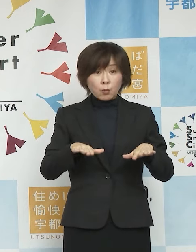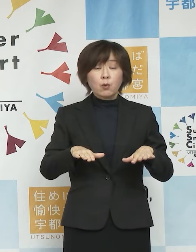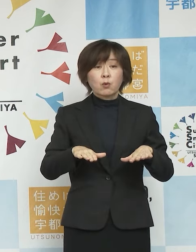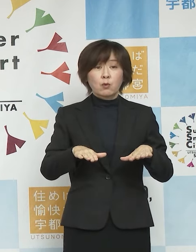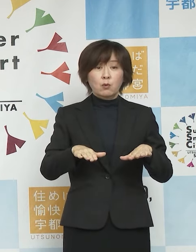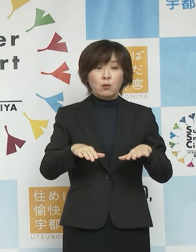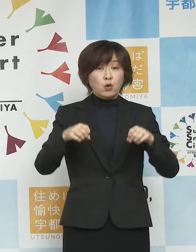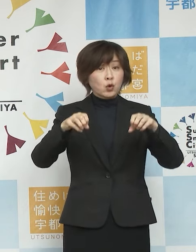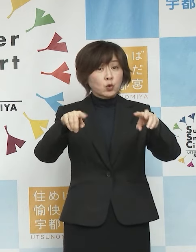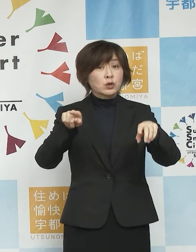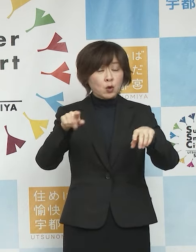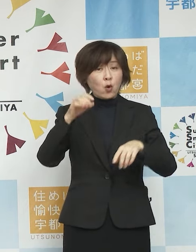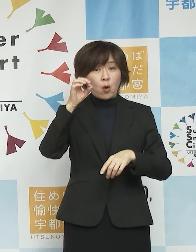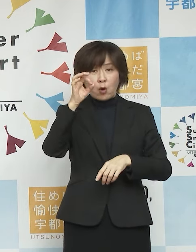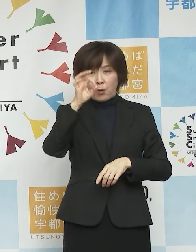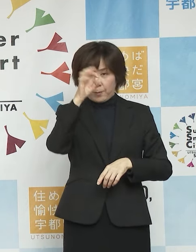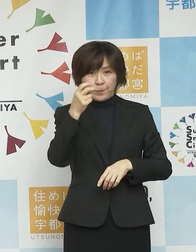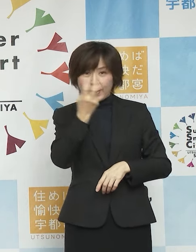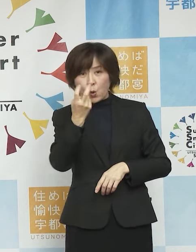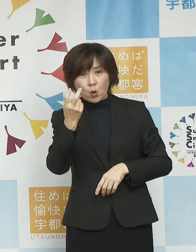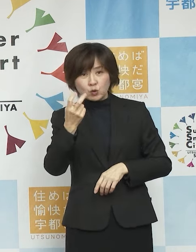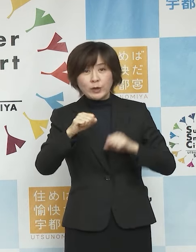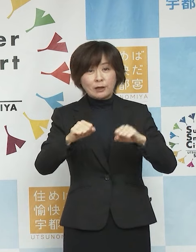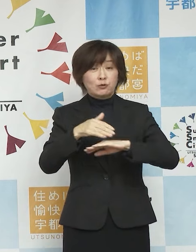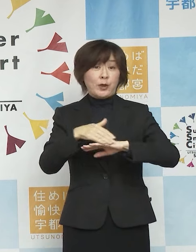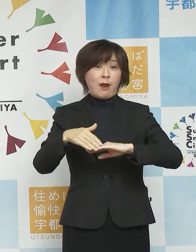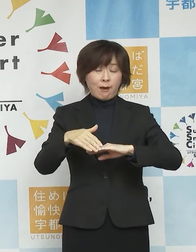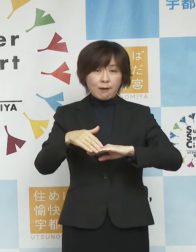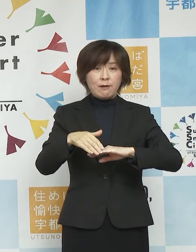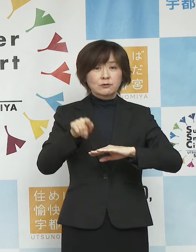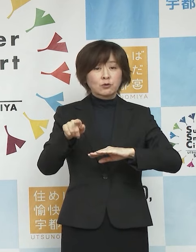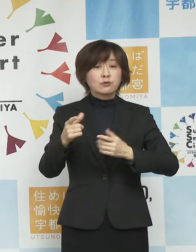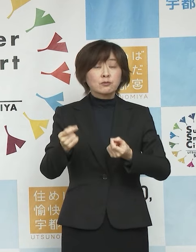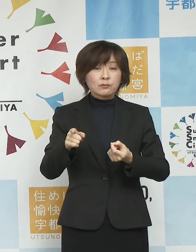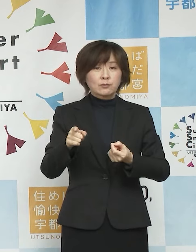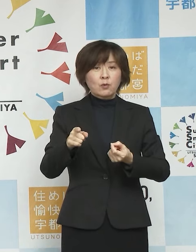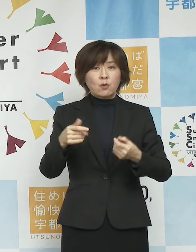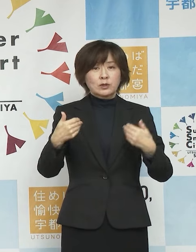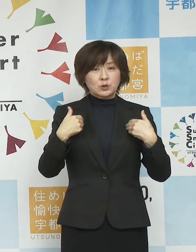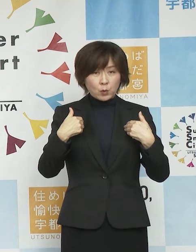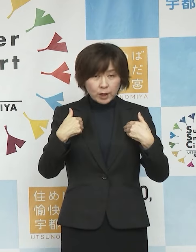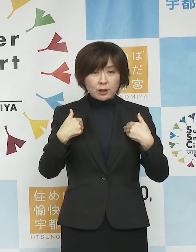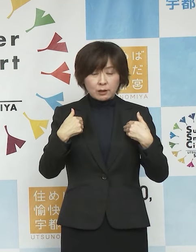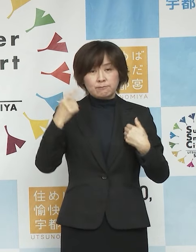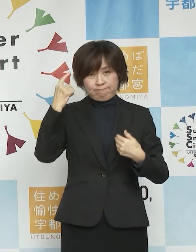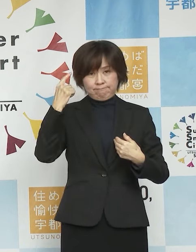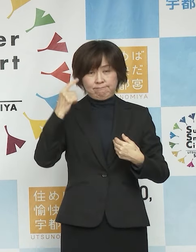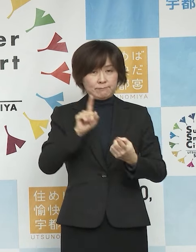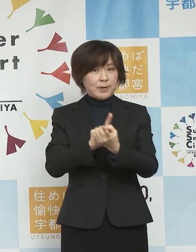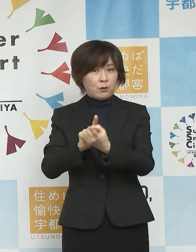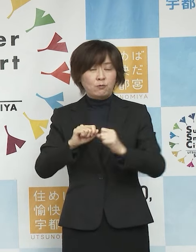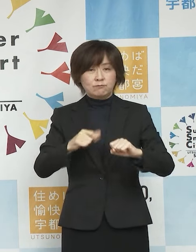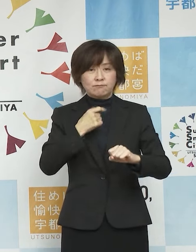今日もオリオン通りのパトロールは、することに予定になっていますが、そういうものも必要でしょうから対応